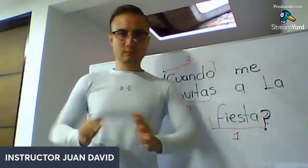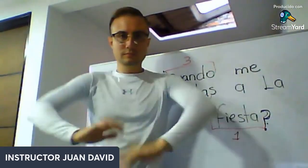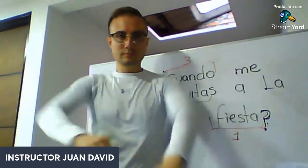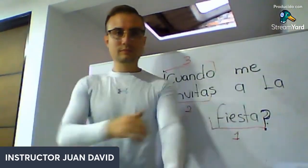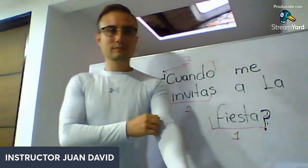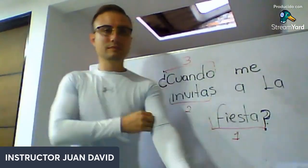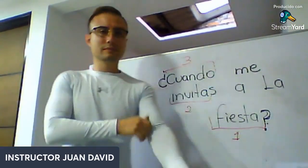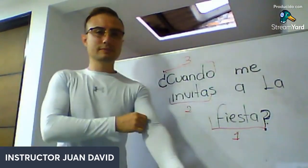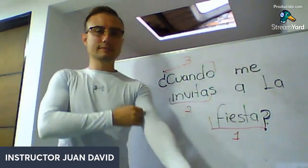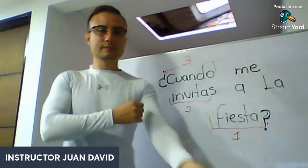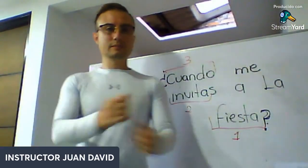aquí